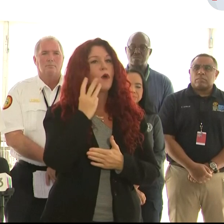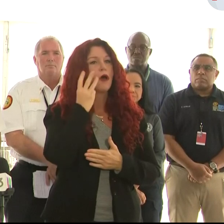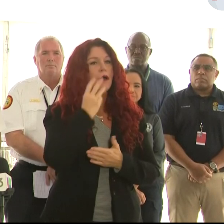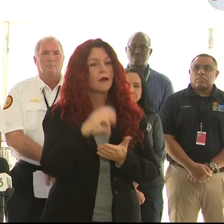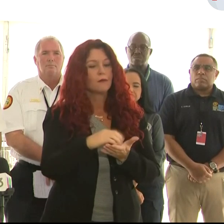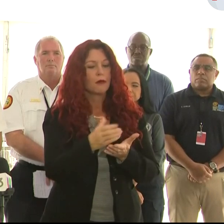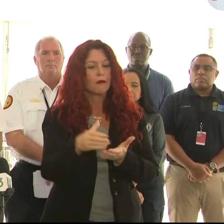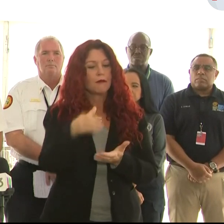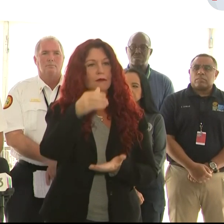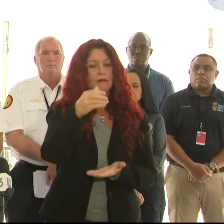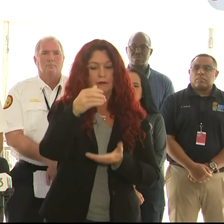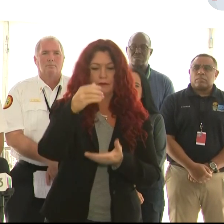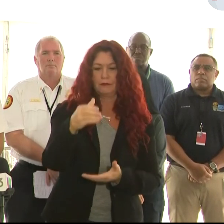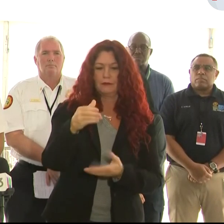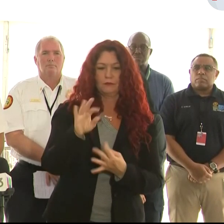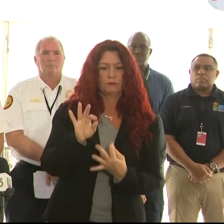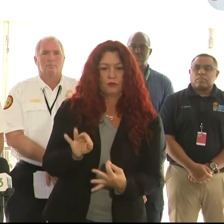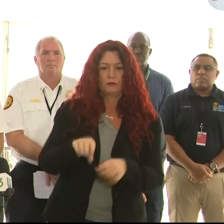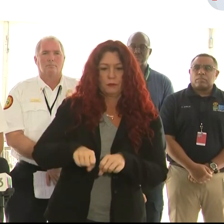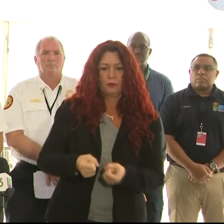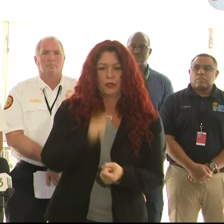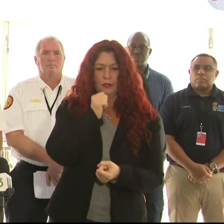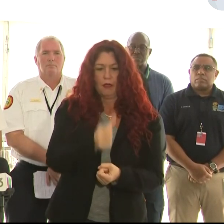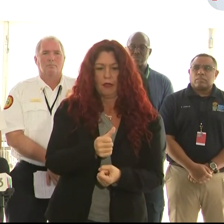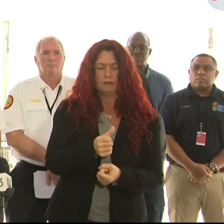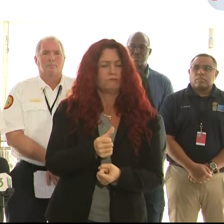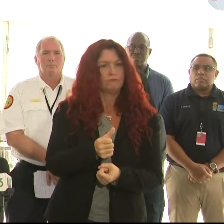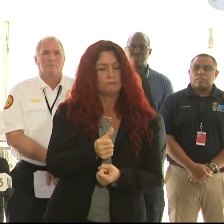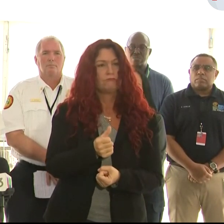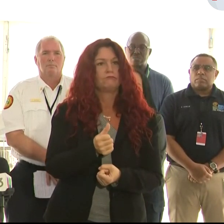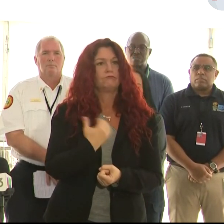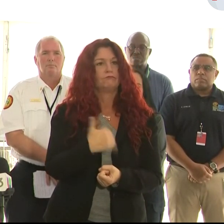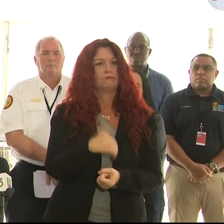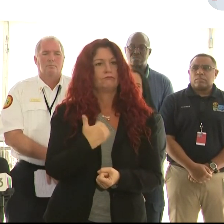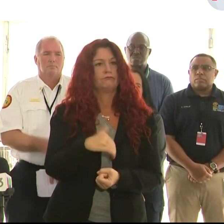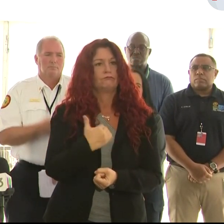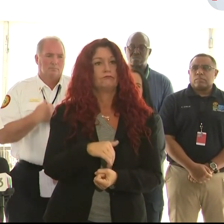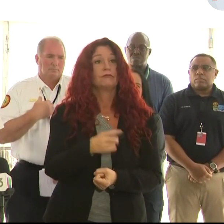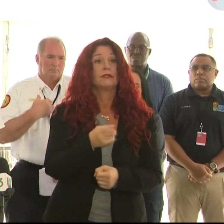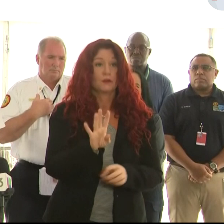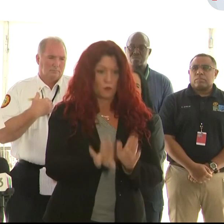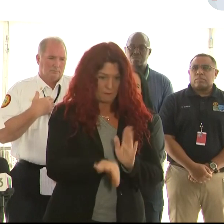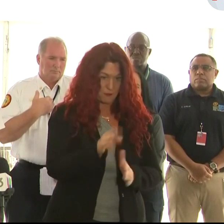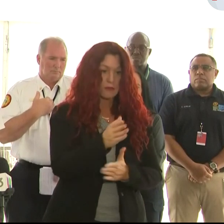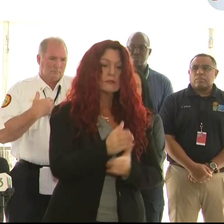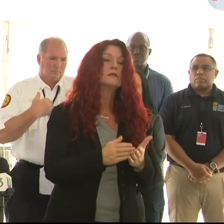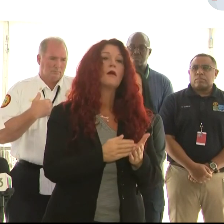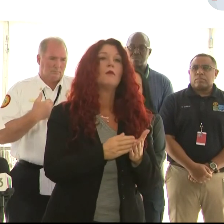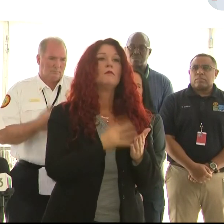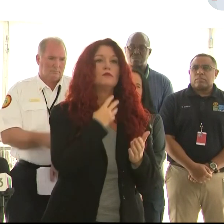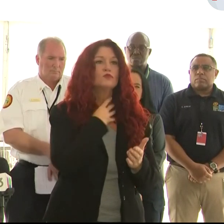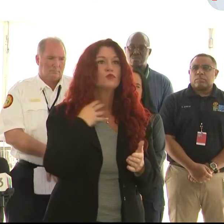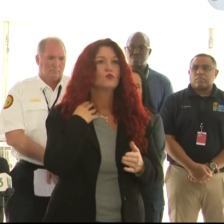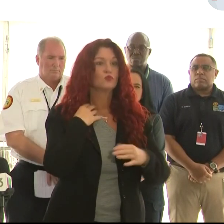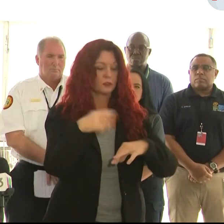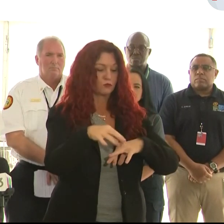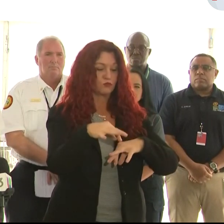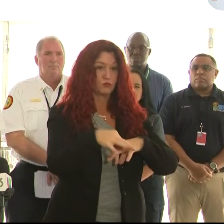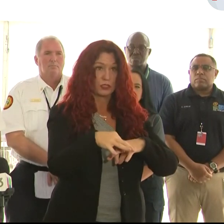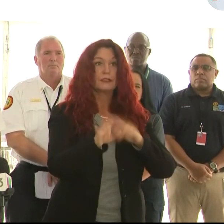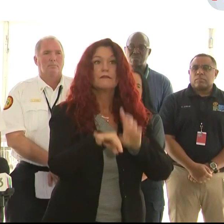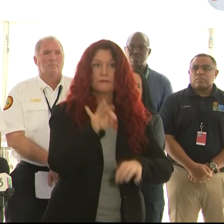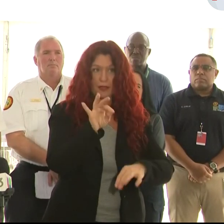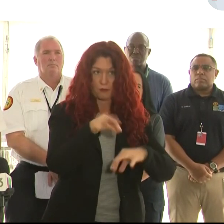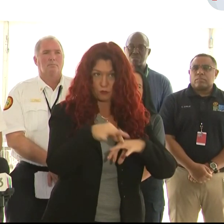entre los escombros y las recuperamos. También encontramos posesiones personales tan pequeñas como anillos que también se devuelven